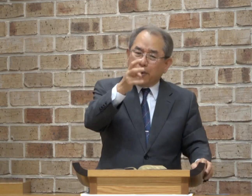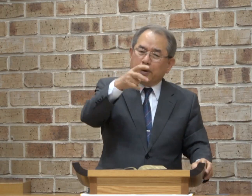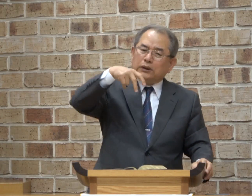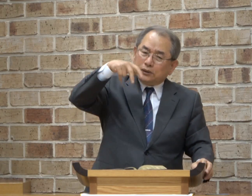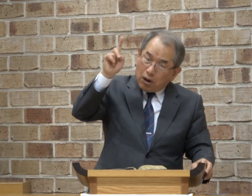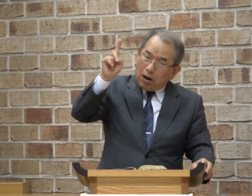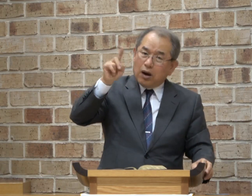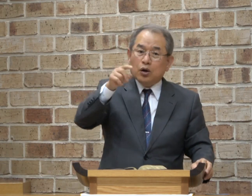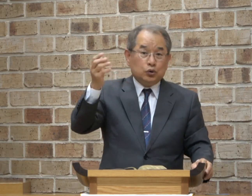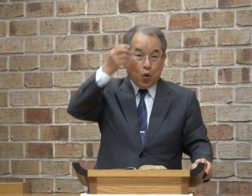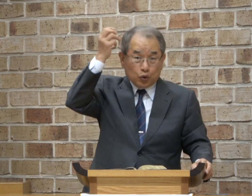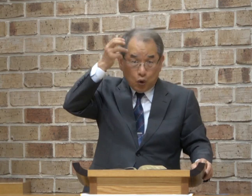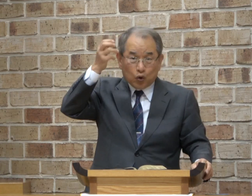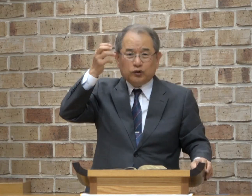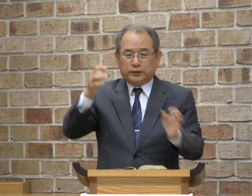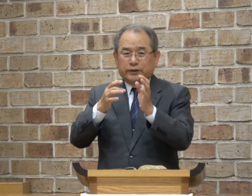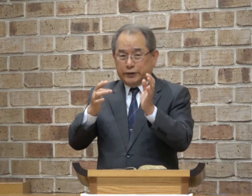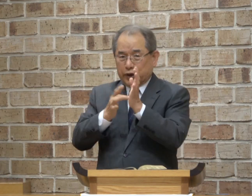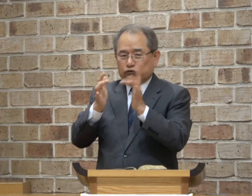보혜사 성령님께서